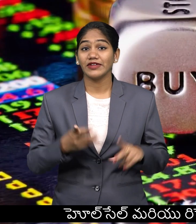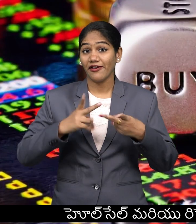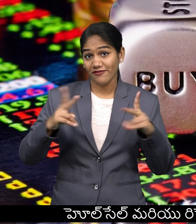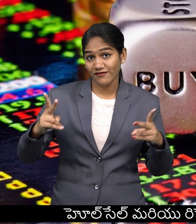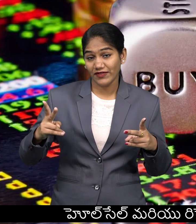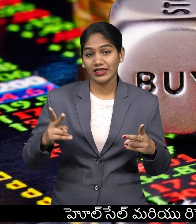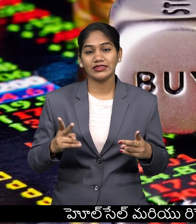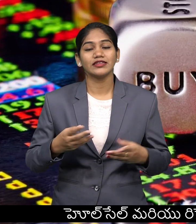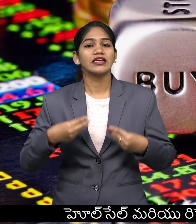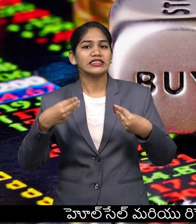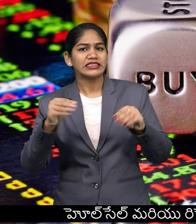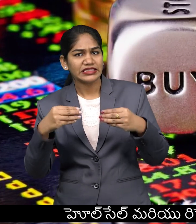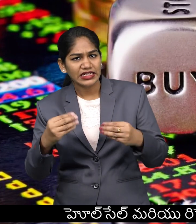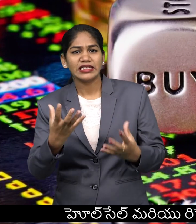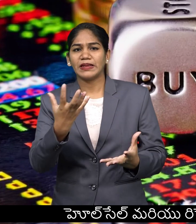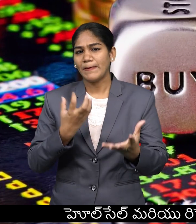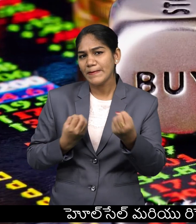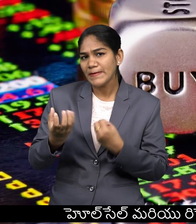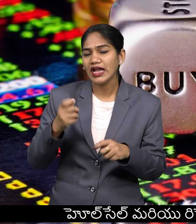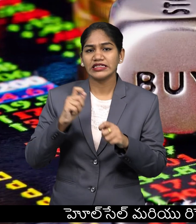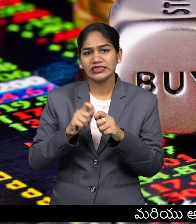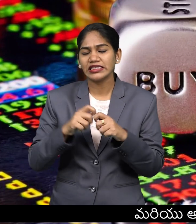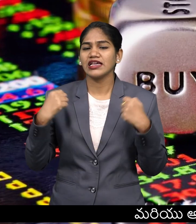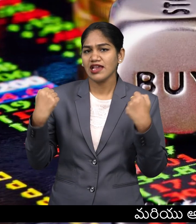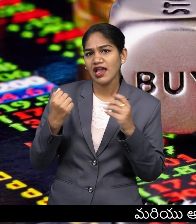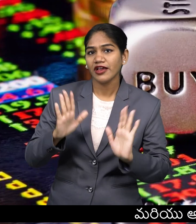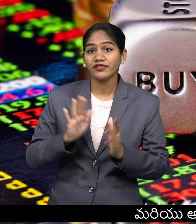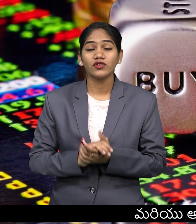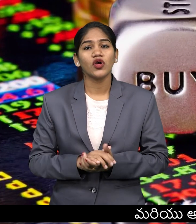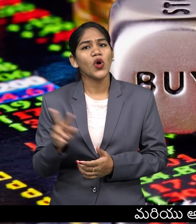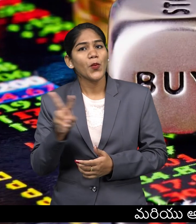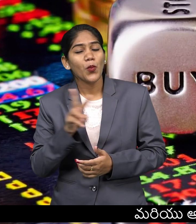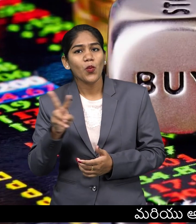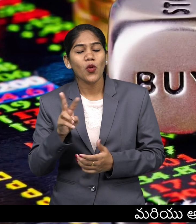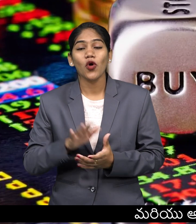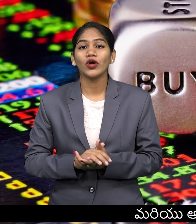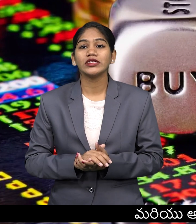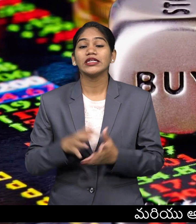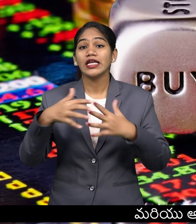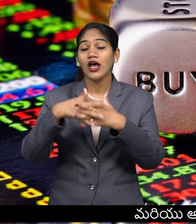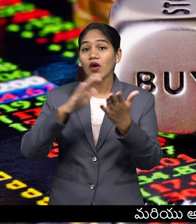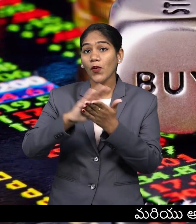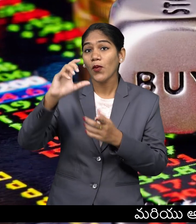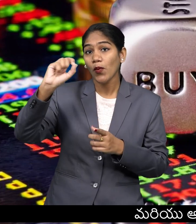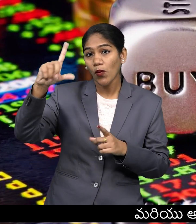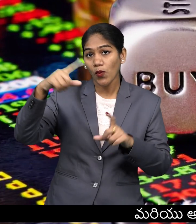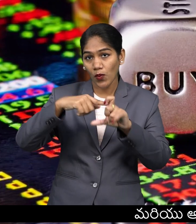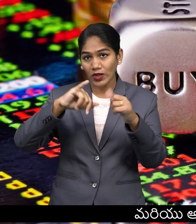హోల్సేల్ మరియు రిటైల్ రెండింటిలోనూ వివిధ కొనుగోలు మరియు అమ్మకాల కార్యకలాపాలు.